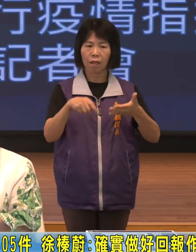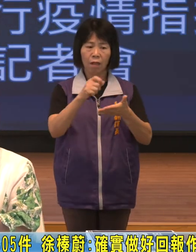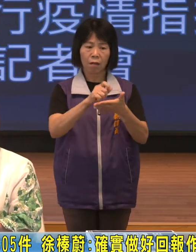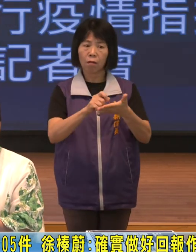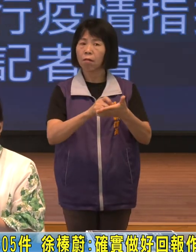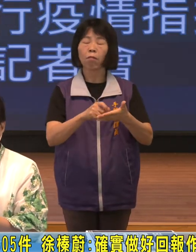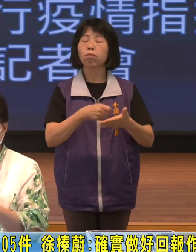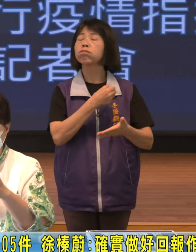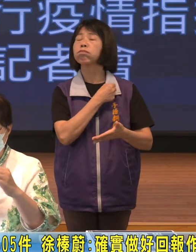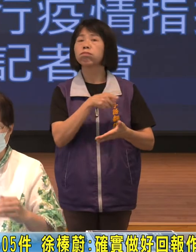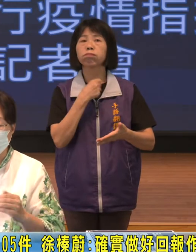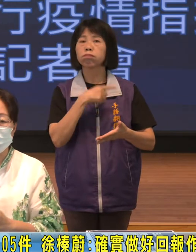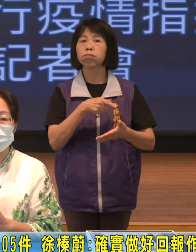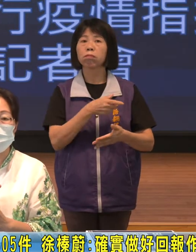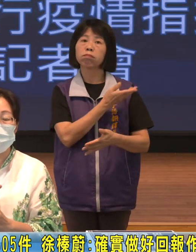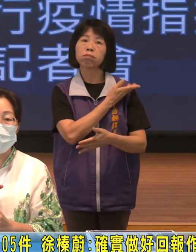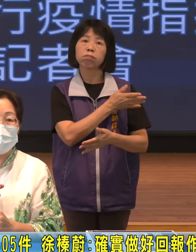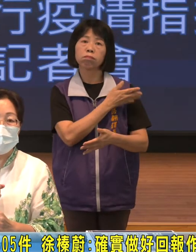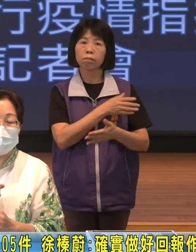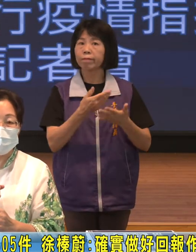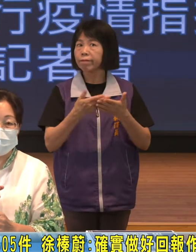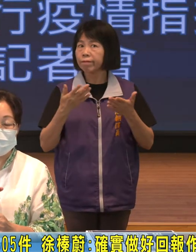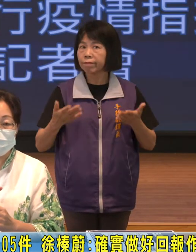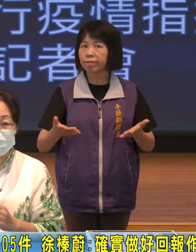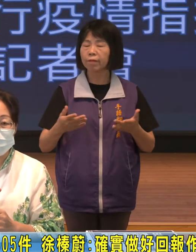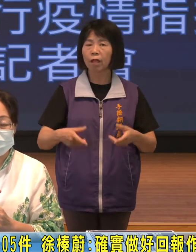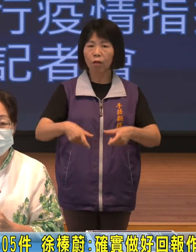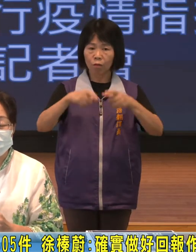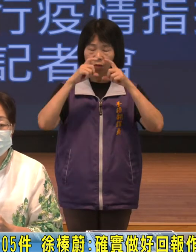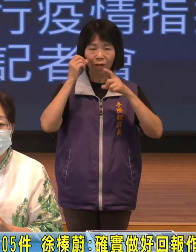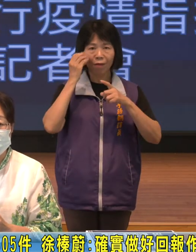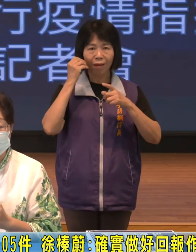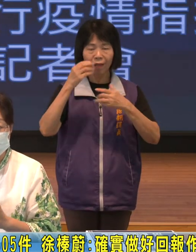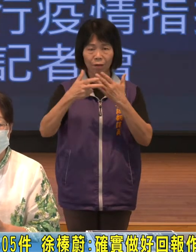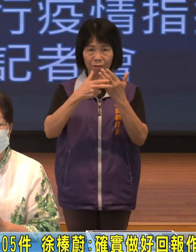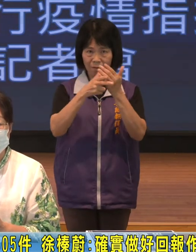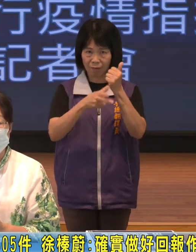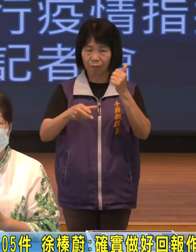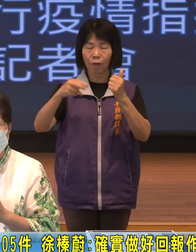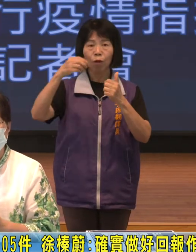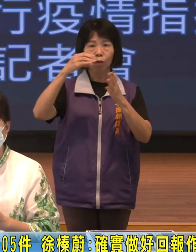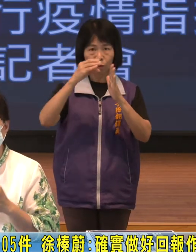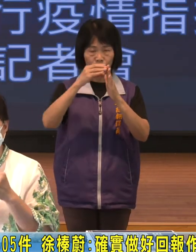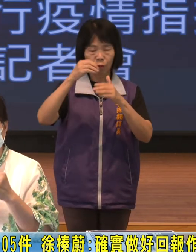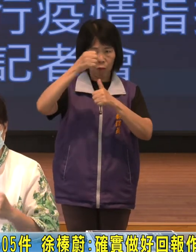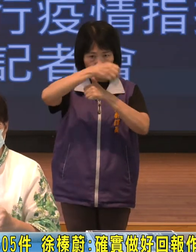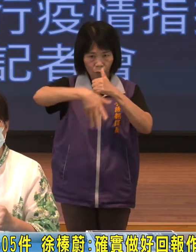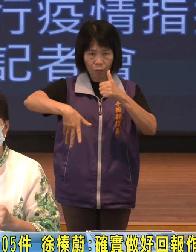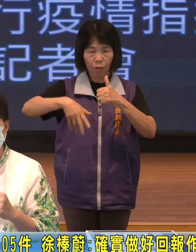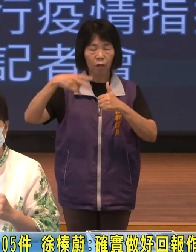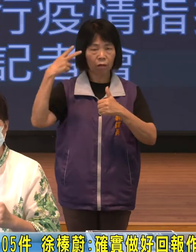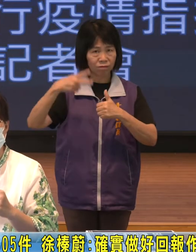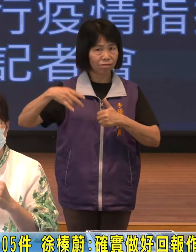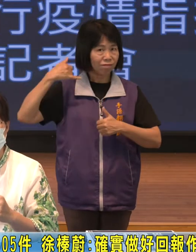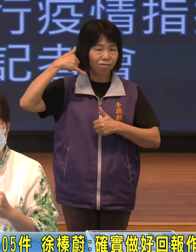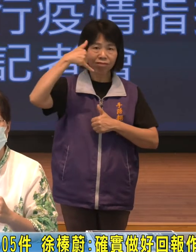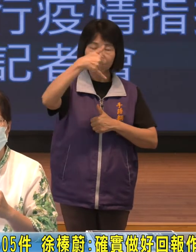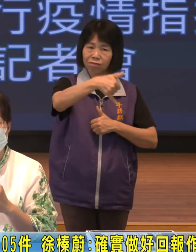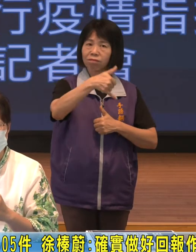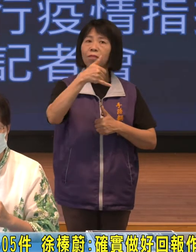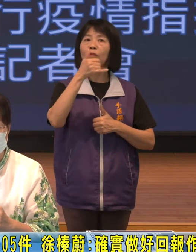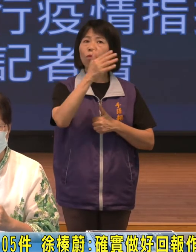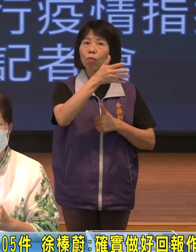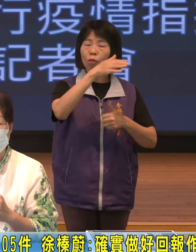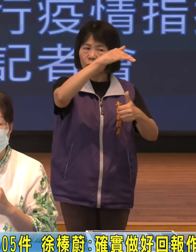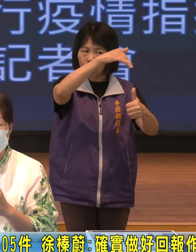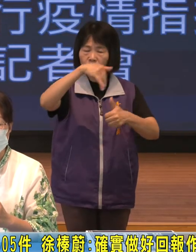主回报单的话，会回到花莲县卫生局的体系，他们会再打电话给你去做